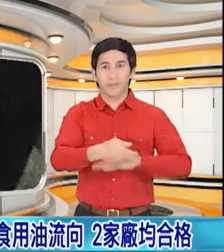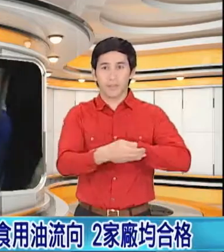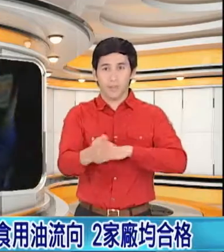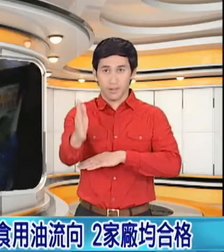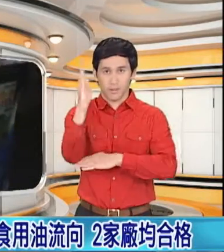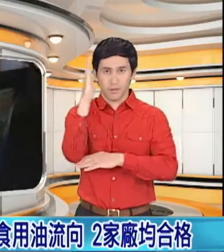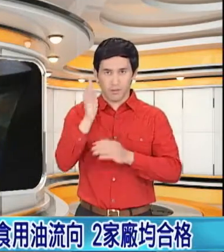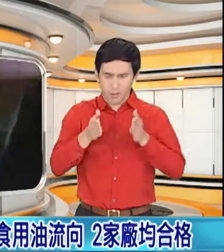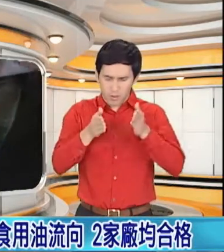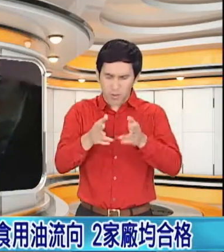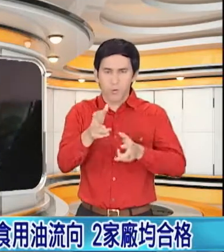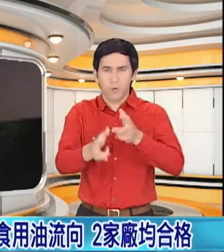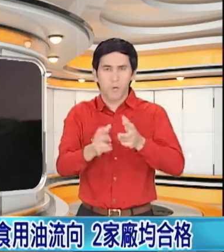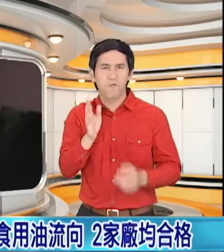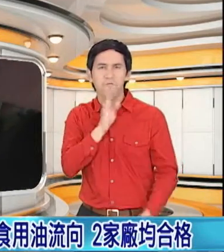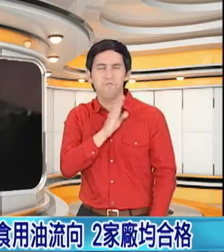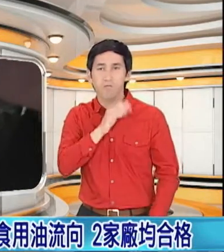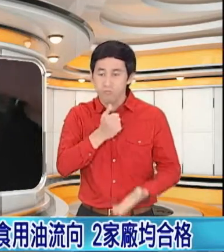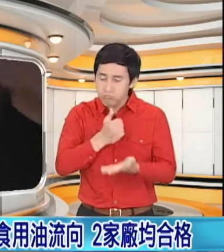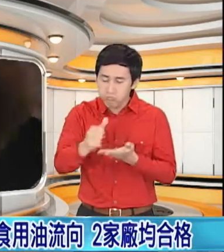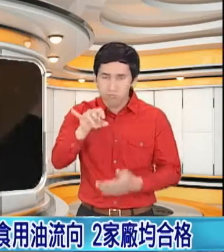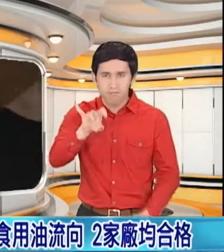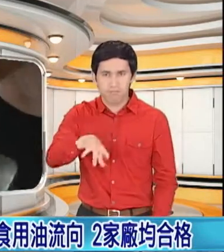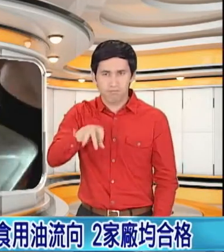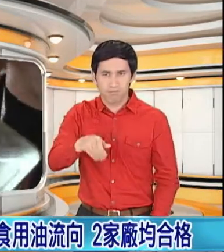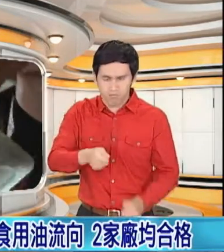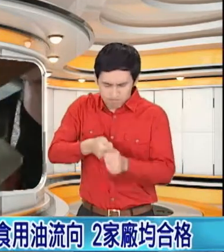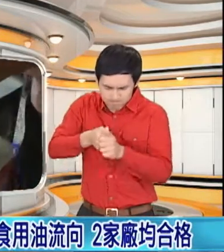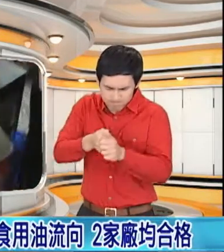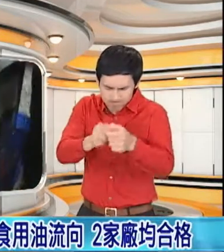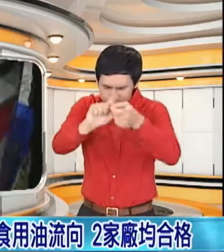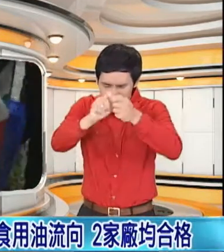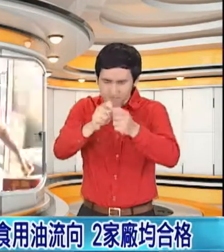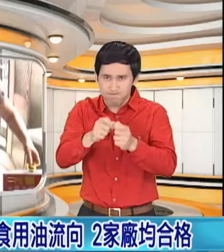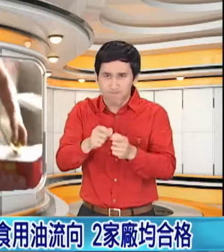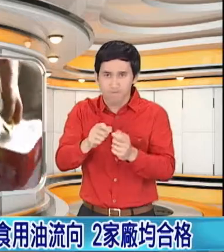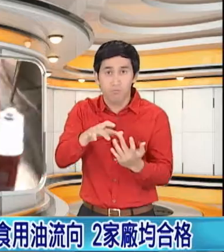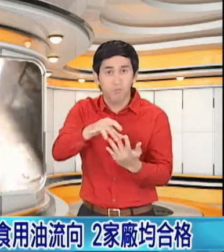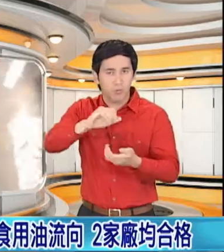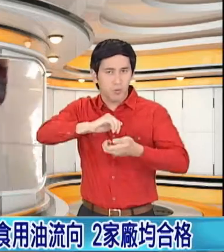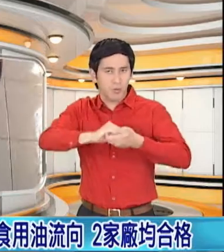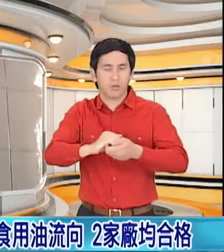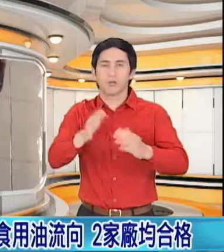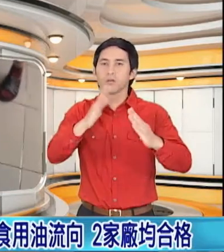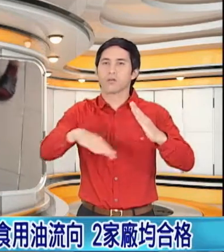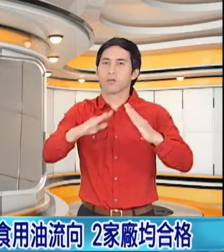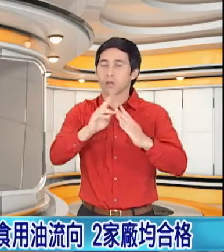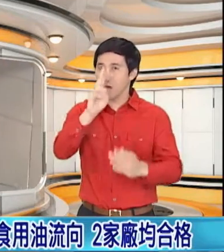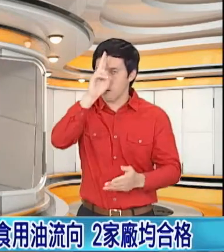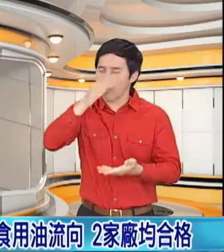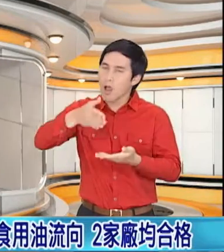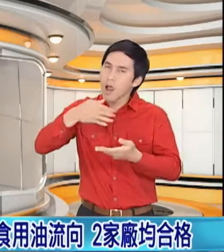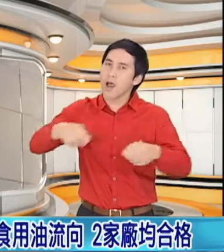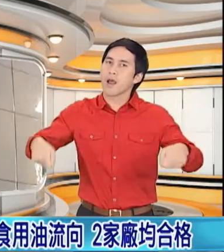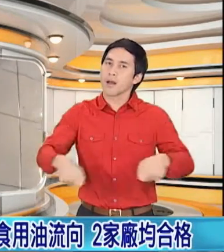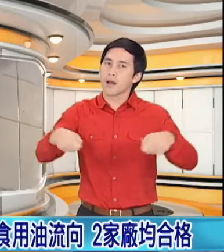屏东县政府进行废食用油流向稽查，稽查小组选了两家营养午餐供应